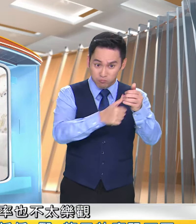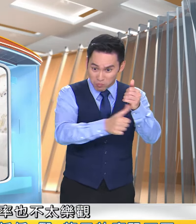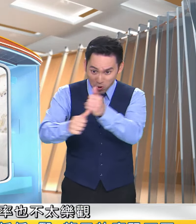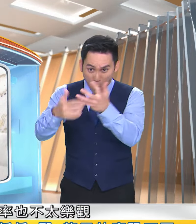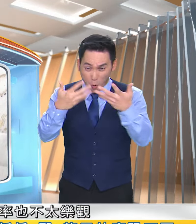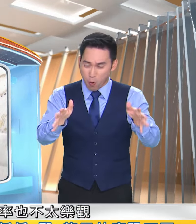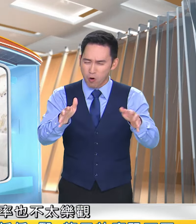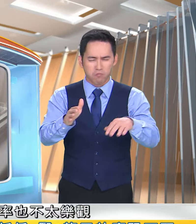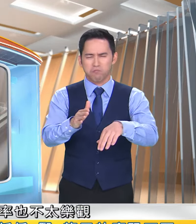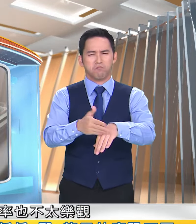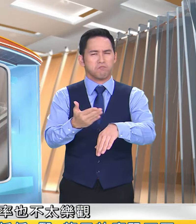乐观。